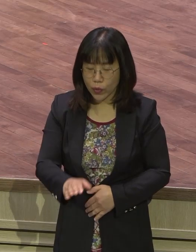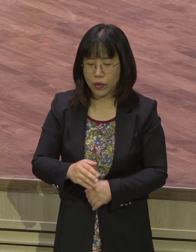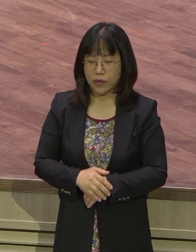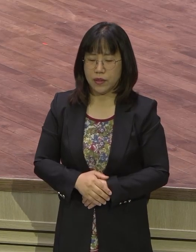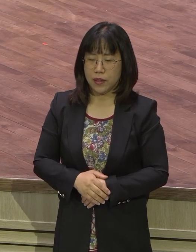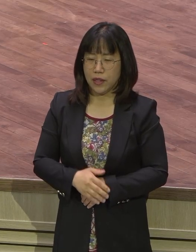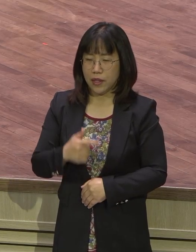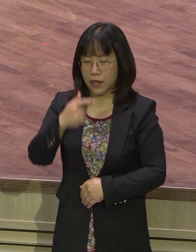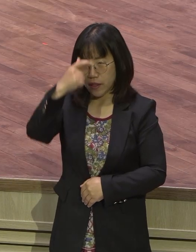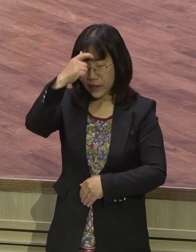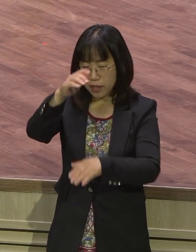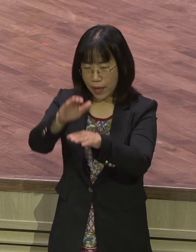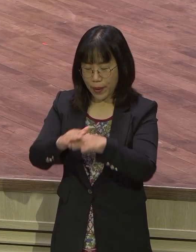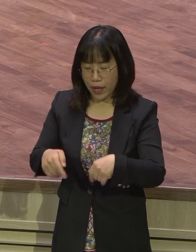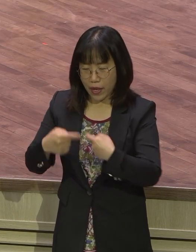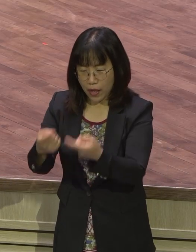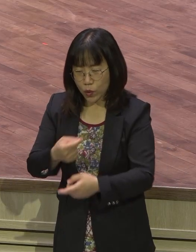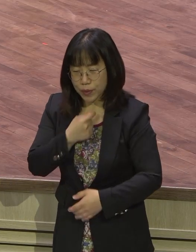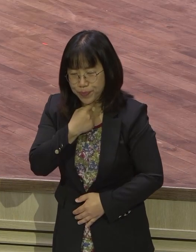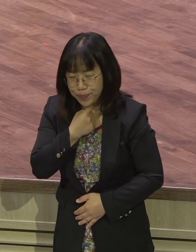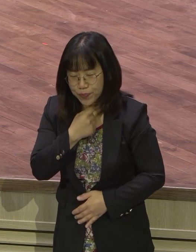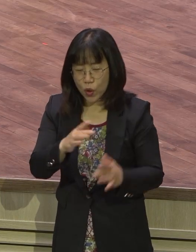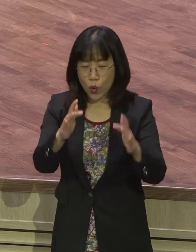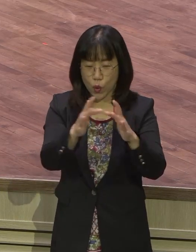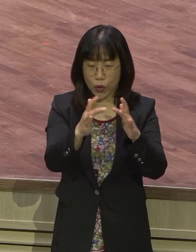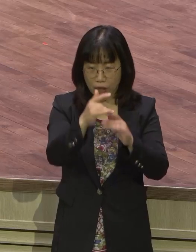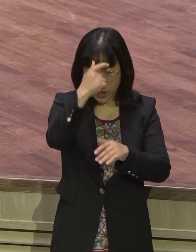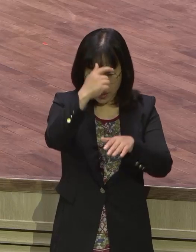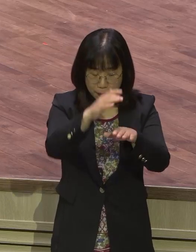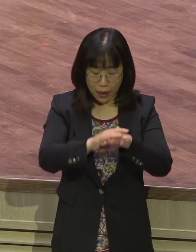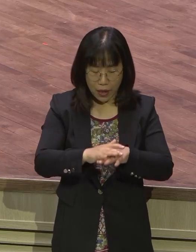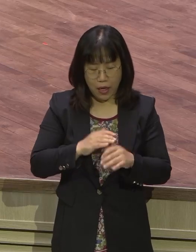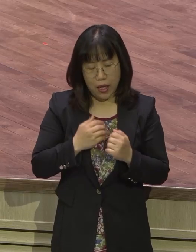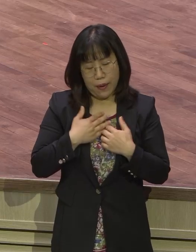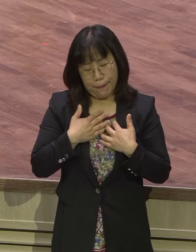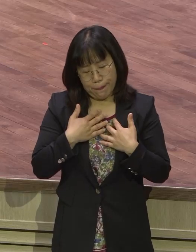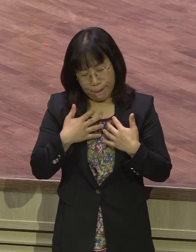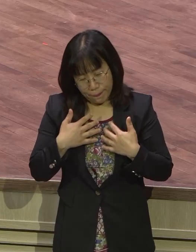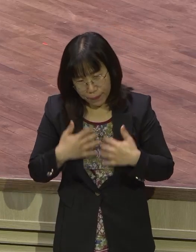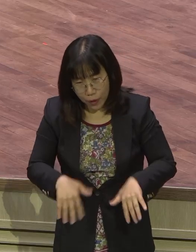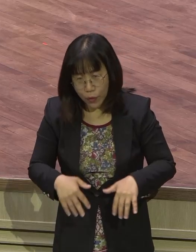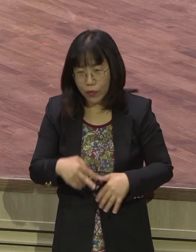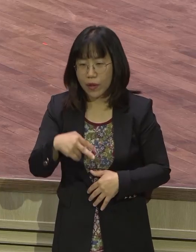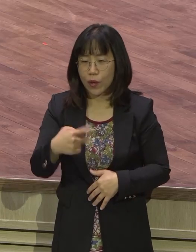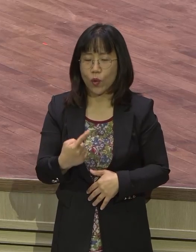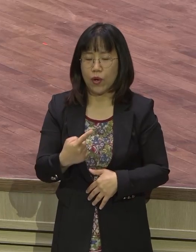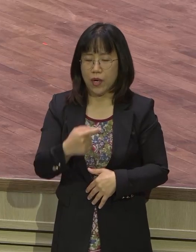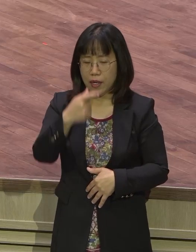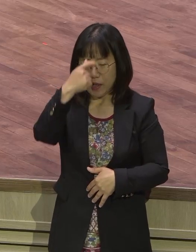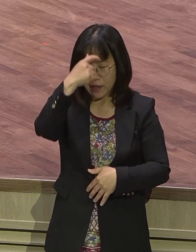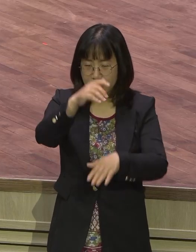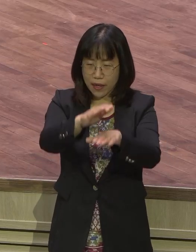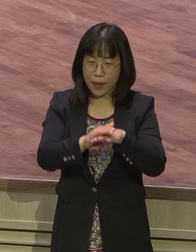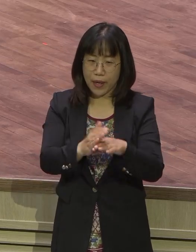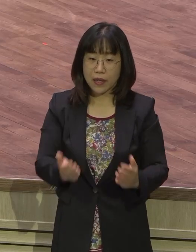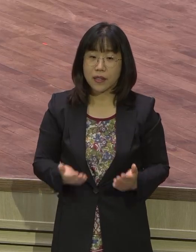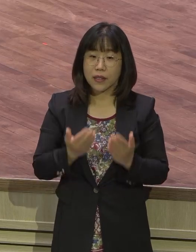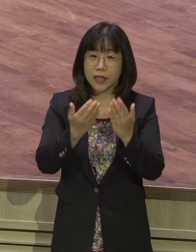또는 우리 온라인 예배를 바쁜 시간하고 피곤하지만은 내가 금요시간이니까 예배 드려야지